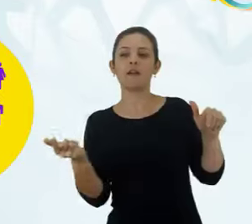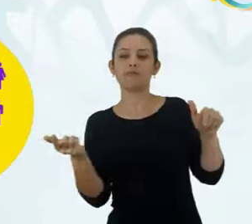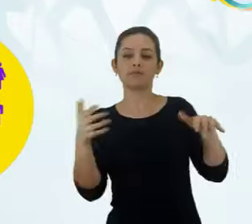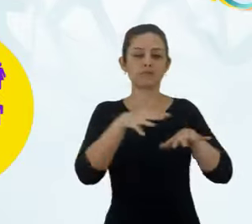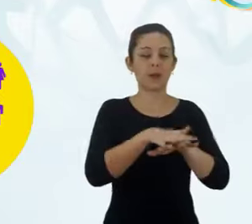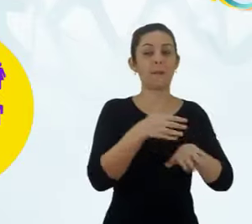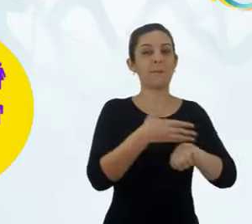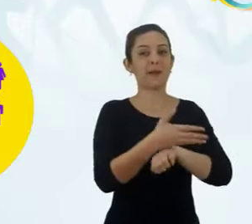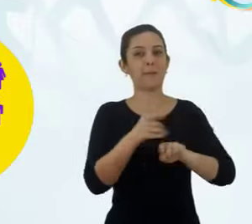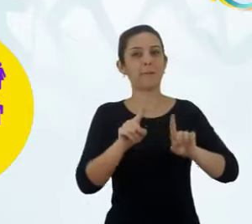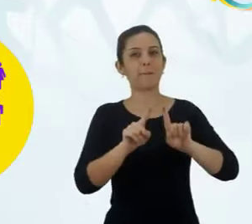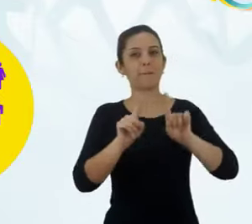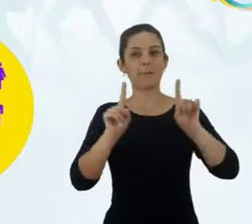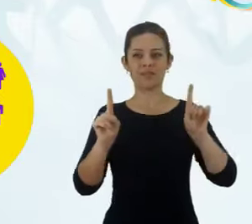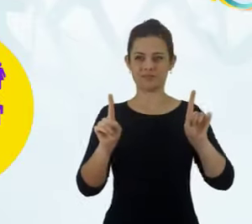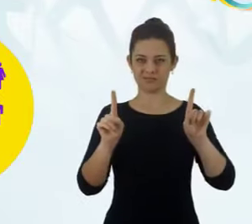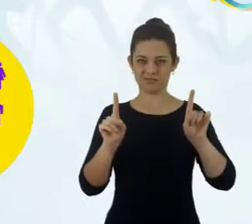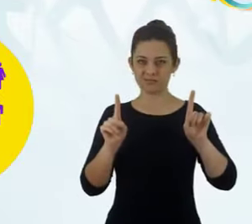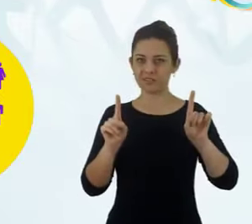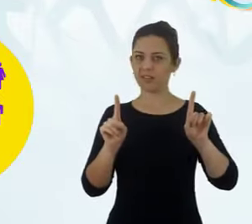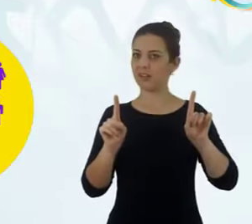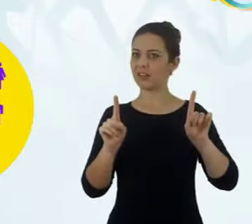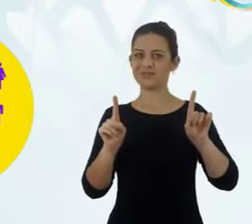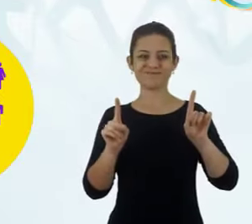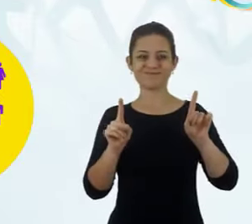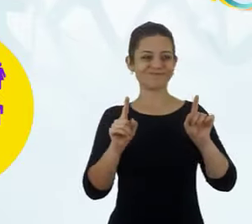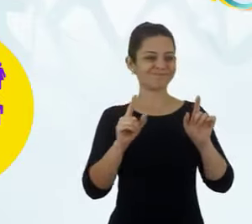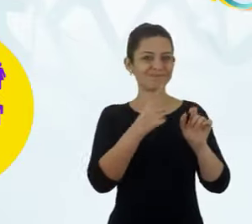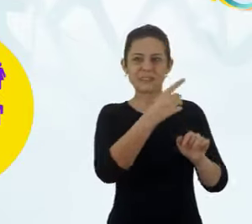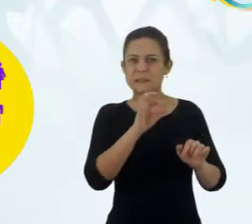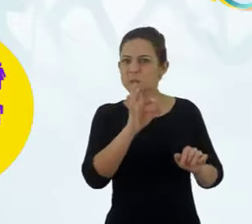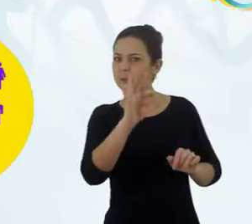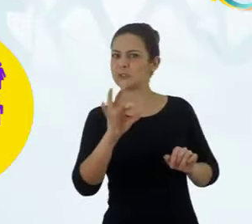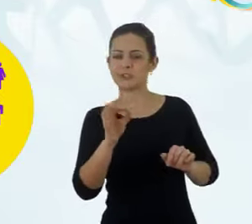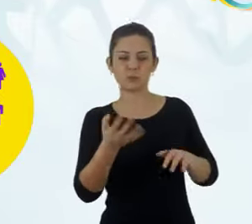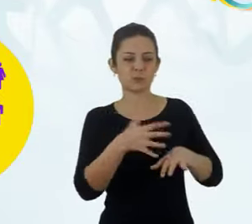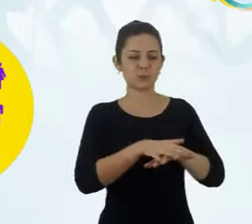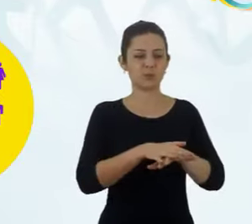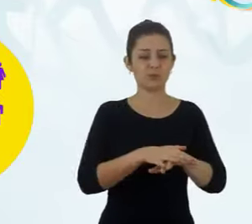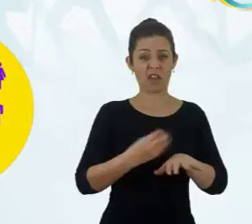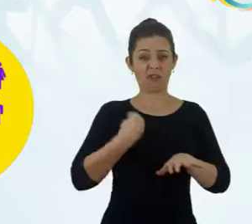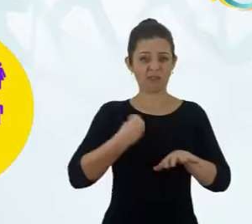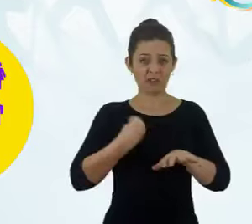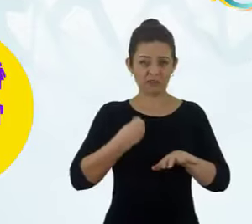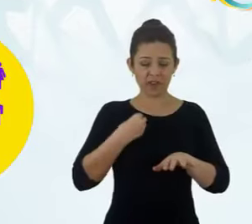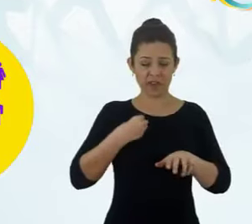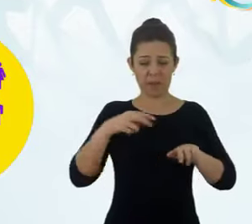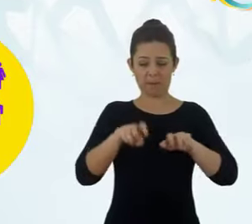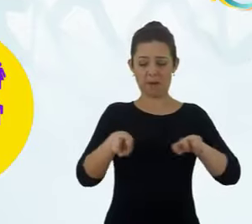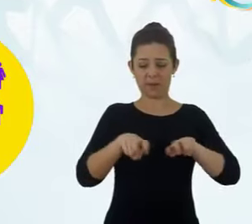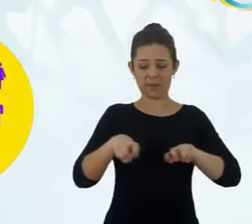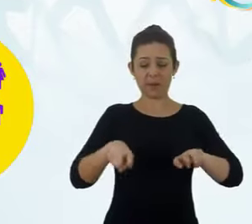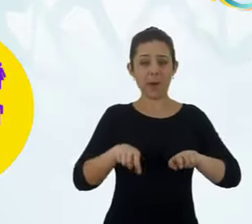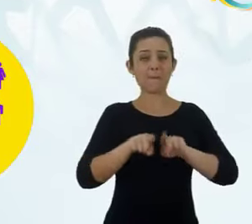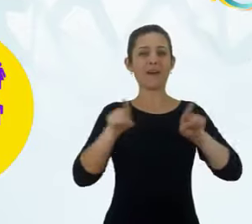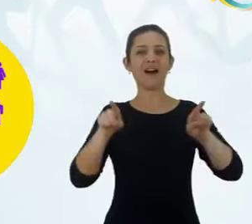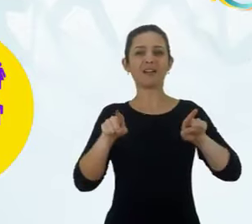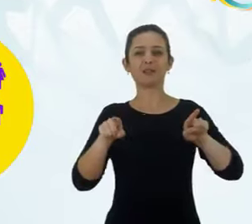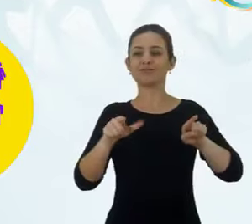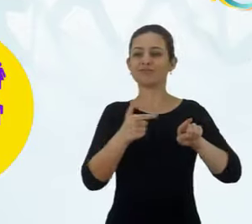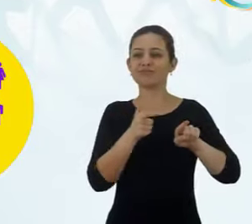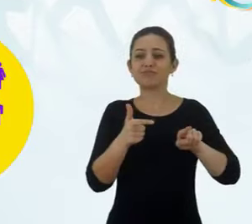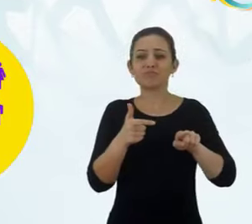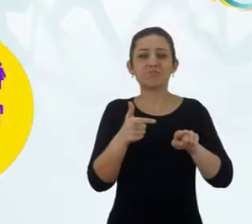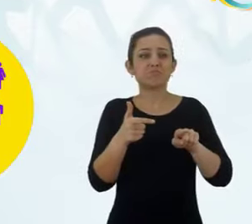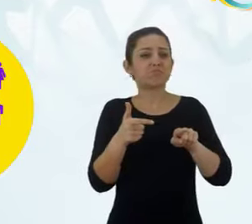de aula, mas não eram totalmente inclusos. Então eles estavam naquele mesmo ambiente, mas não